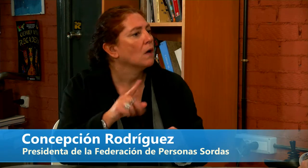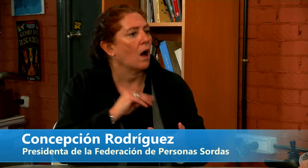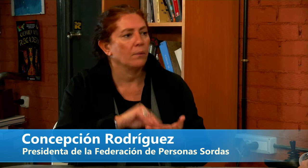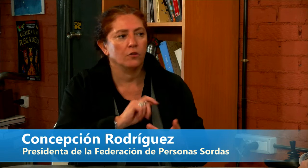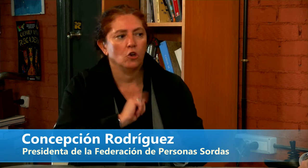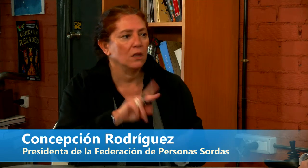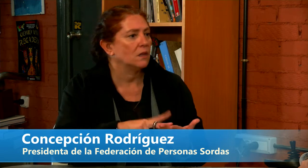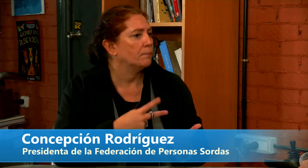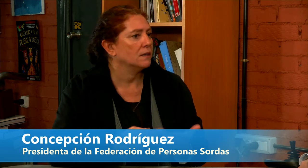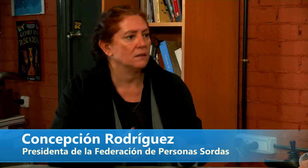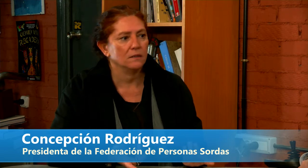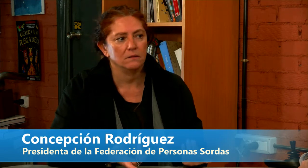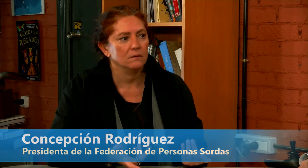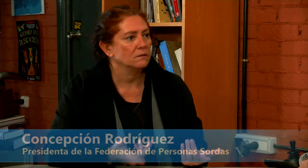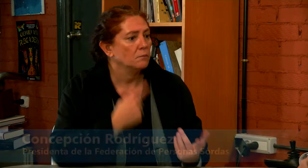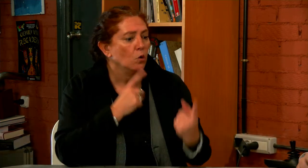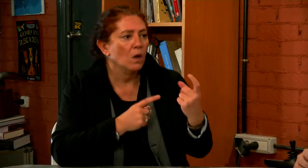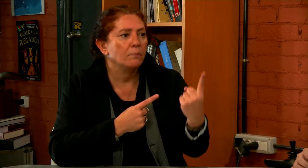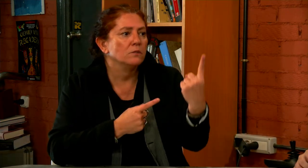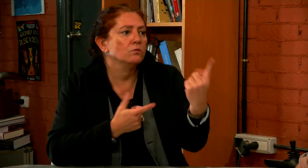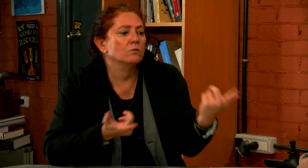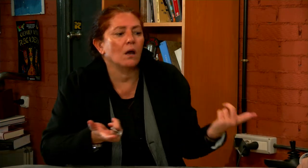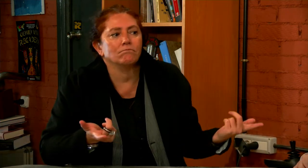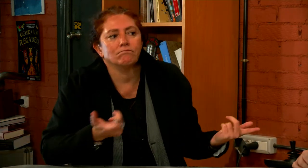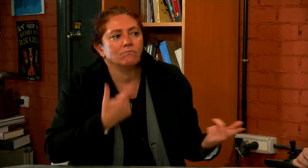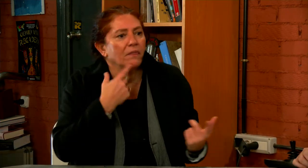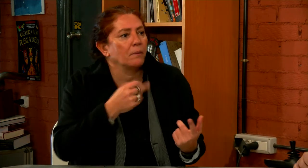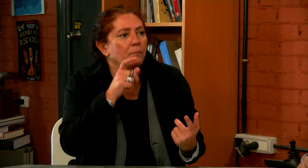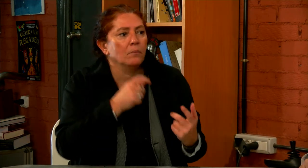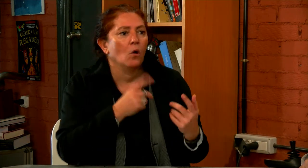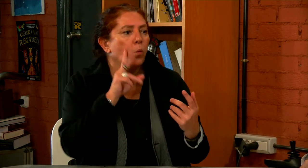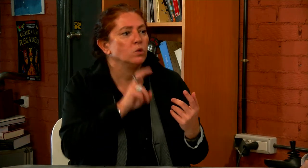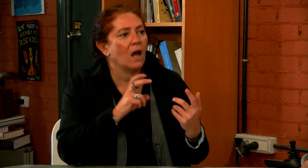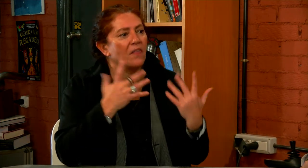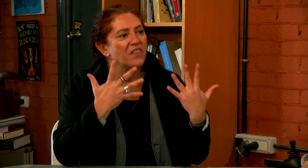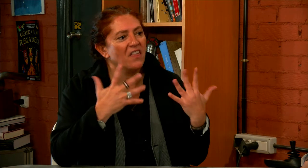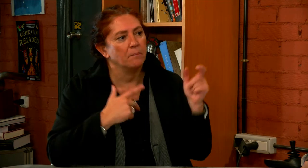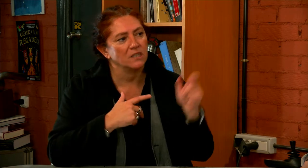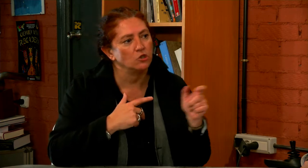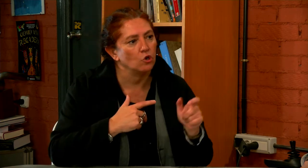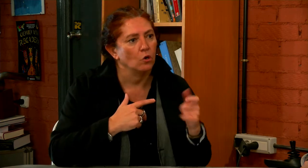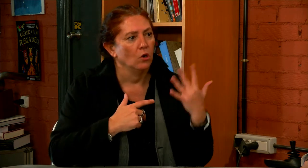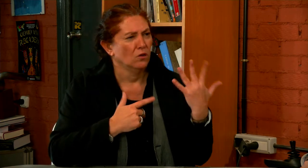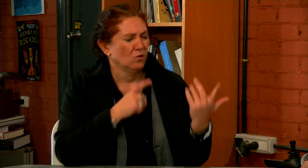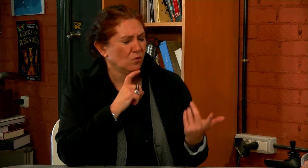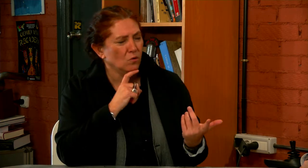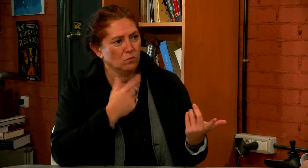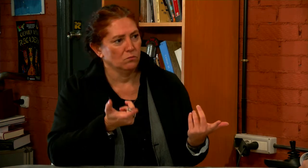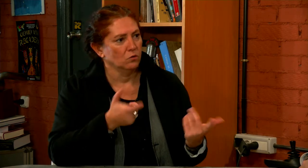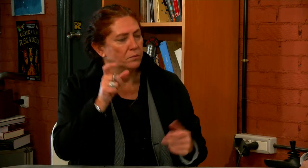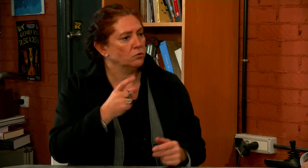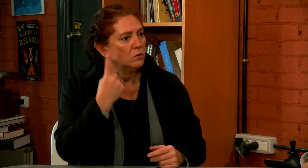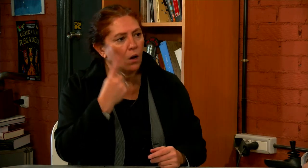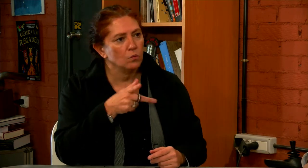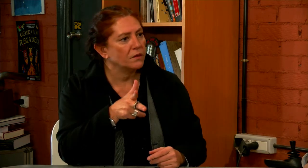va directamente y hace la matriculación directamente, pero se encuentra ahí la dificultad de que en ocasiones la universidad no ve rentable la prestación de